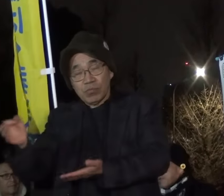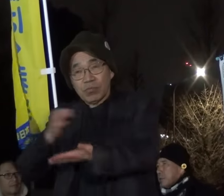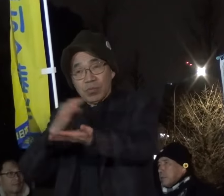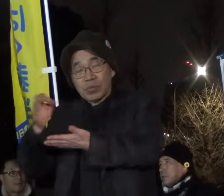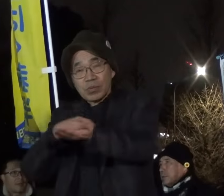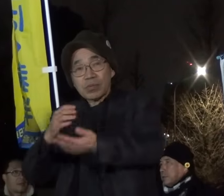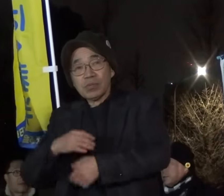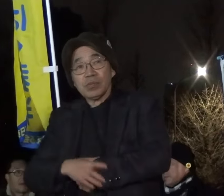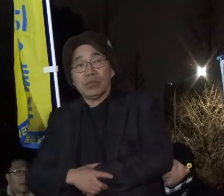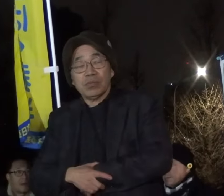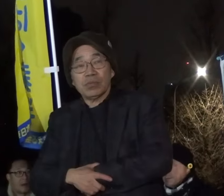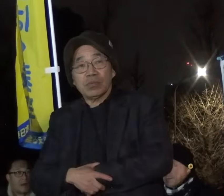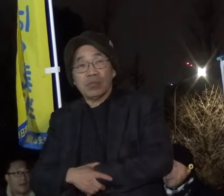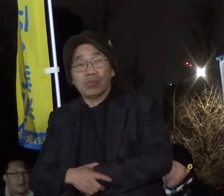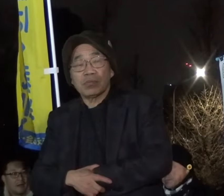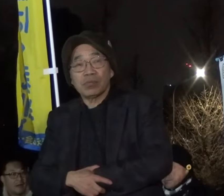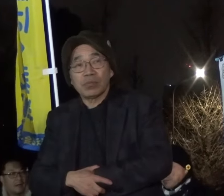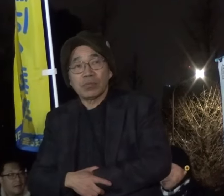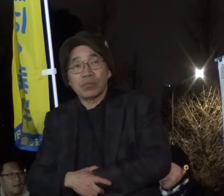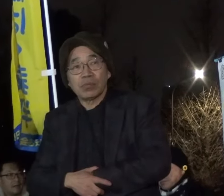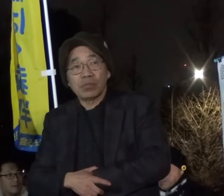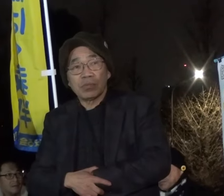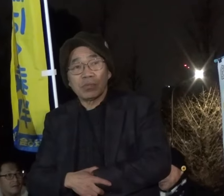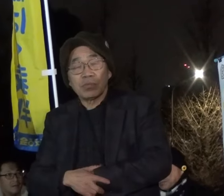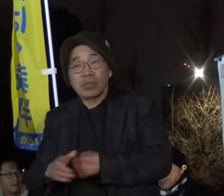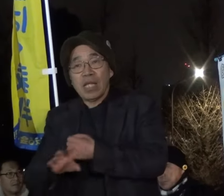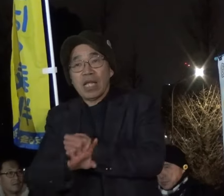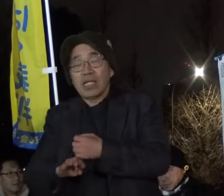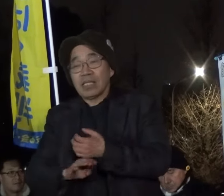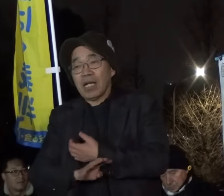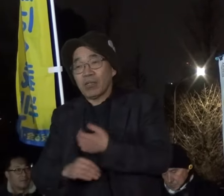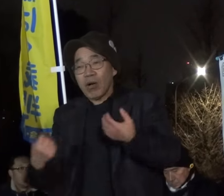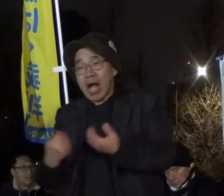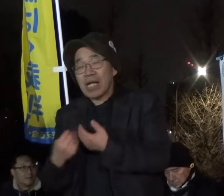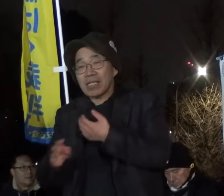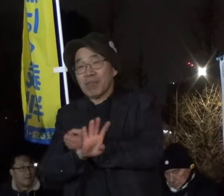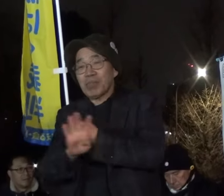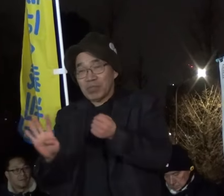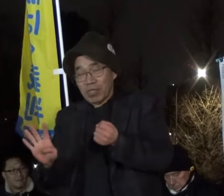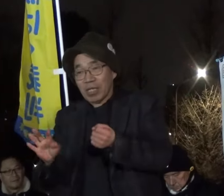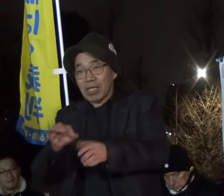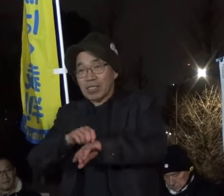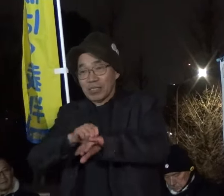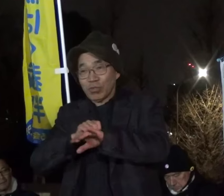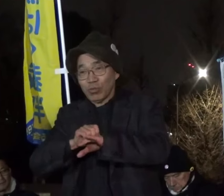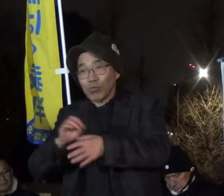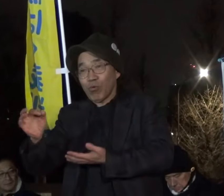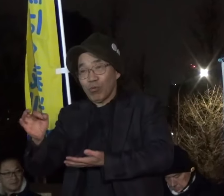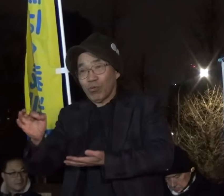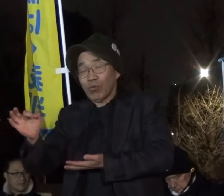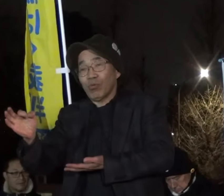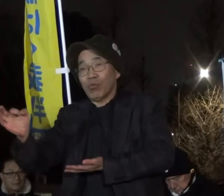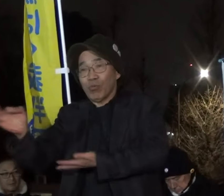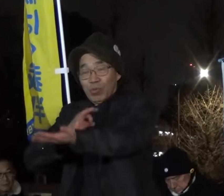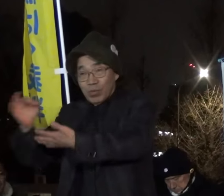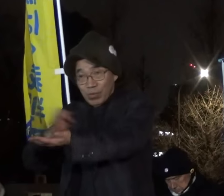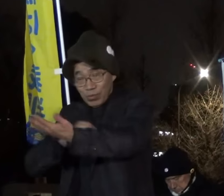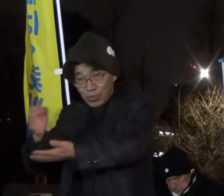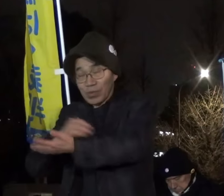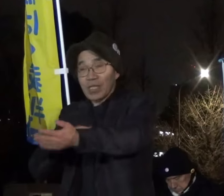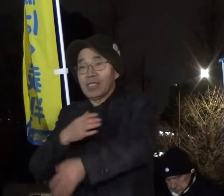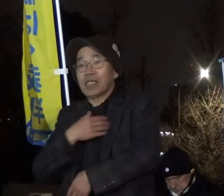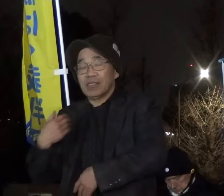ですね。なぜ売れてるかっていうと反原発をやってるからなんです。反原発を今例え